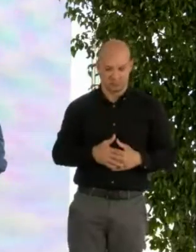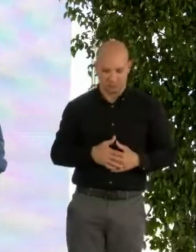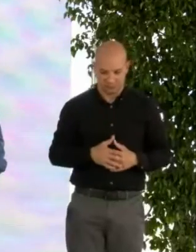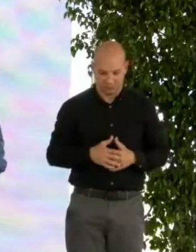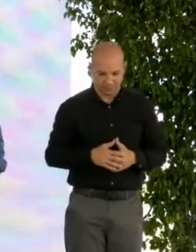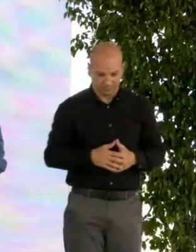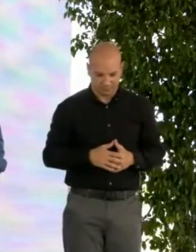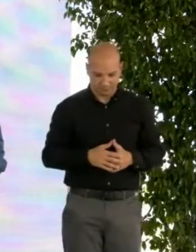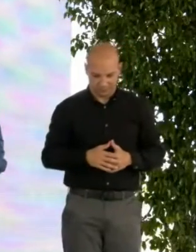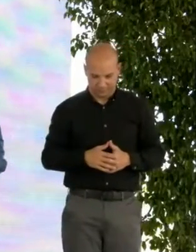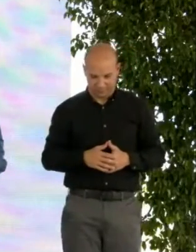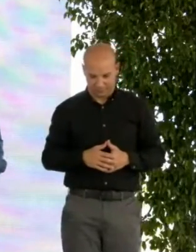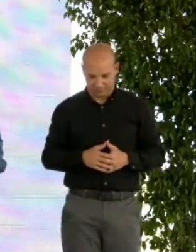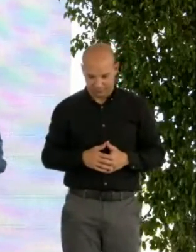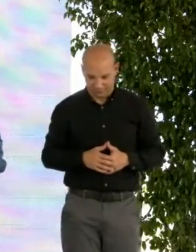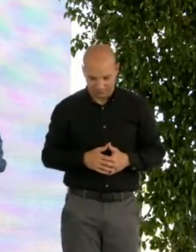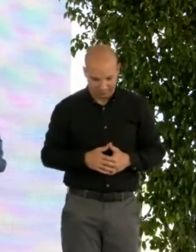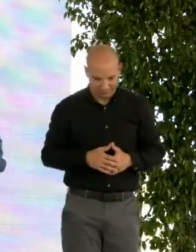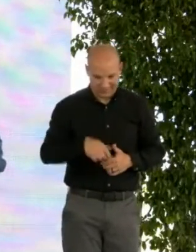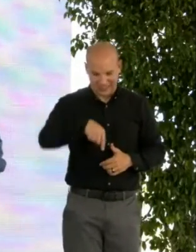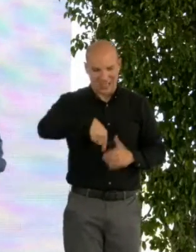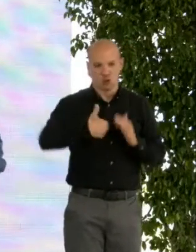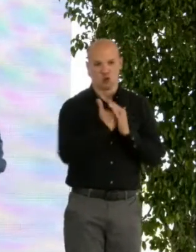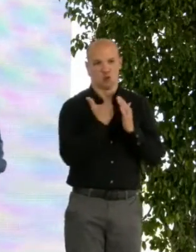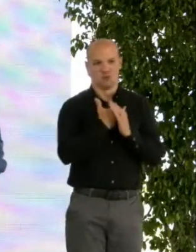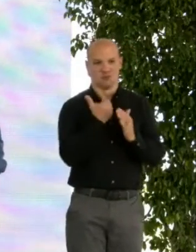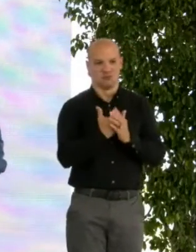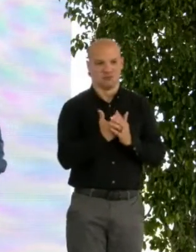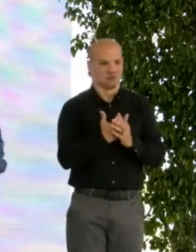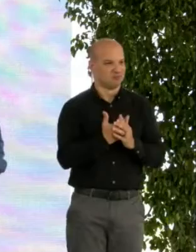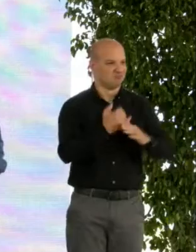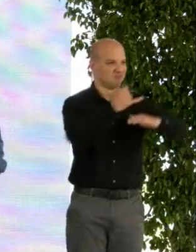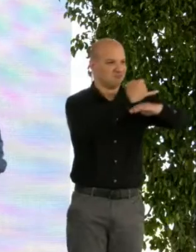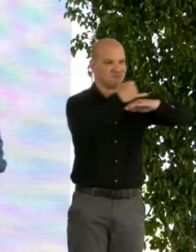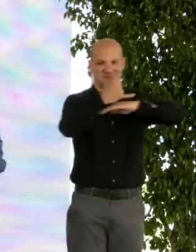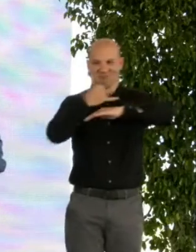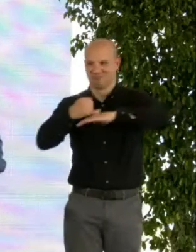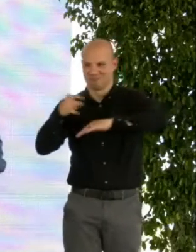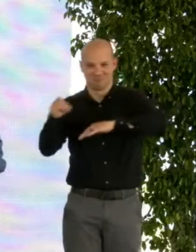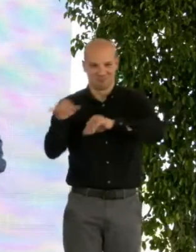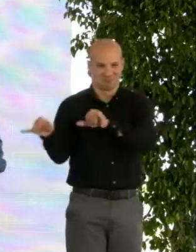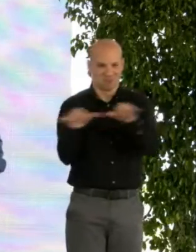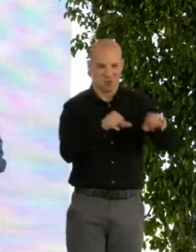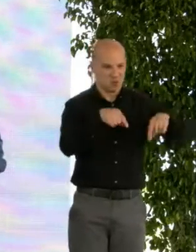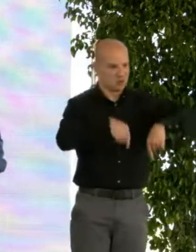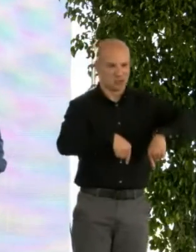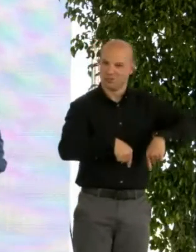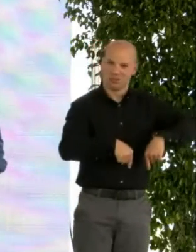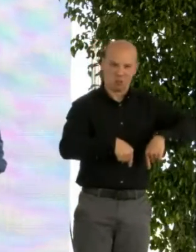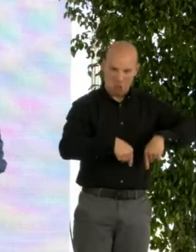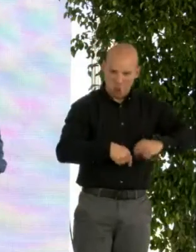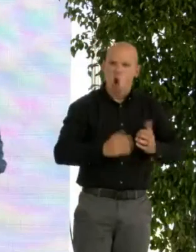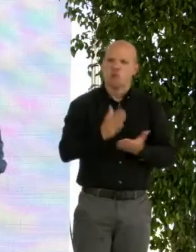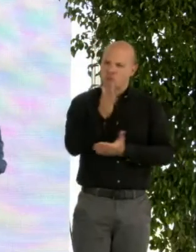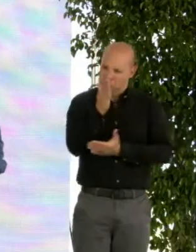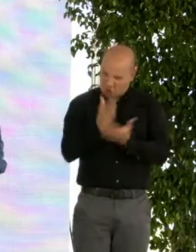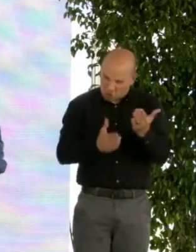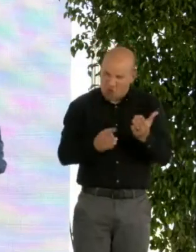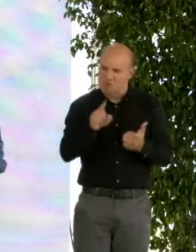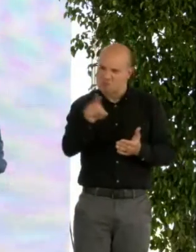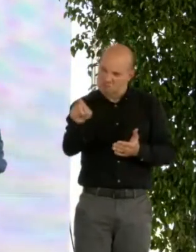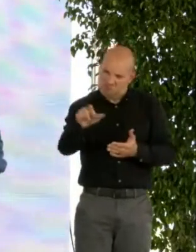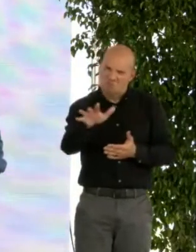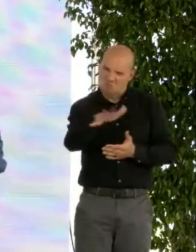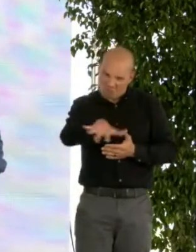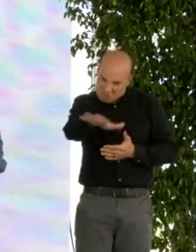algo novel. Esto no existe en ninguna otra ciudad. Hay elementos que sí, pero nosotros lo que queríamos